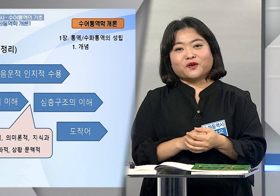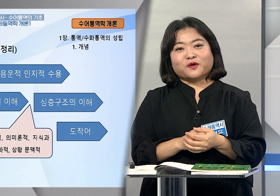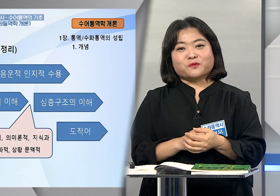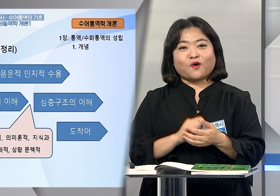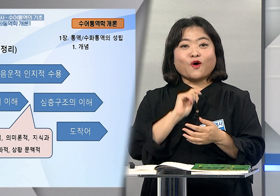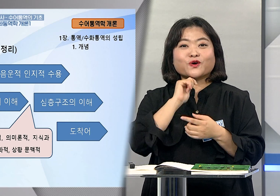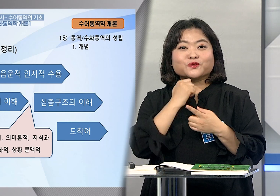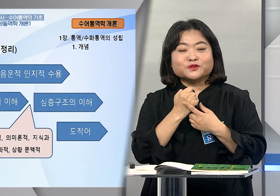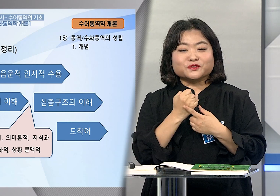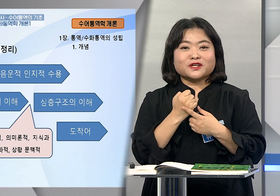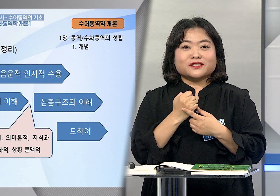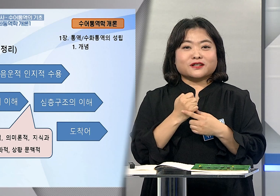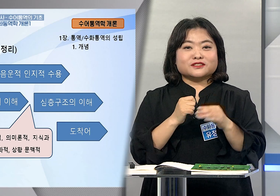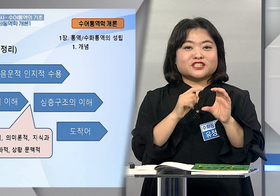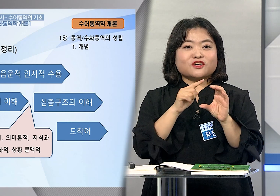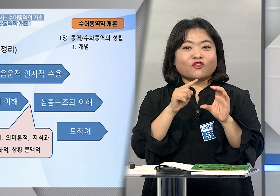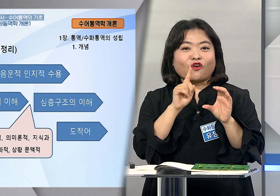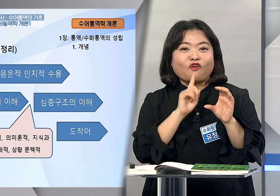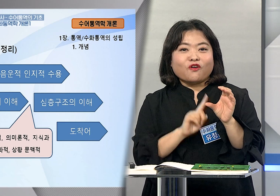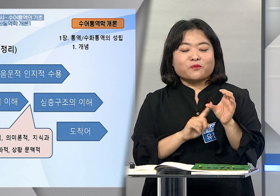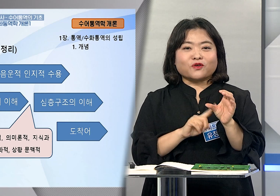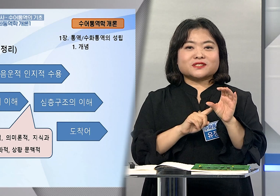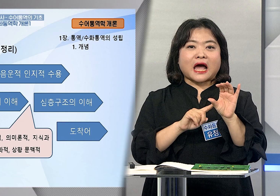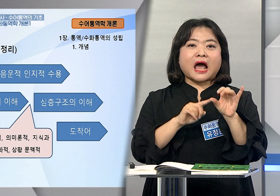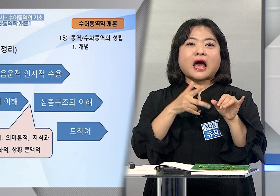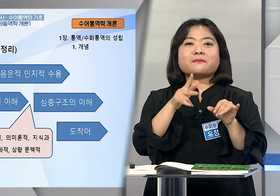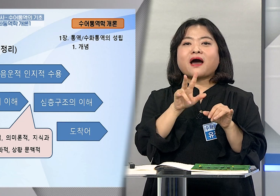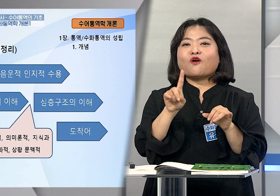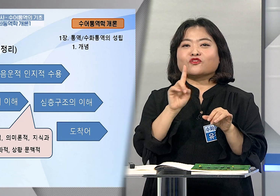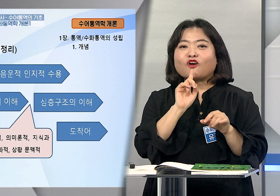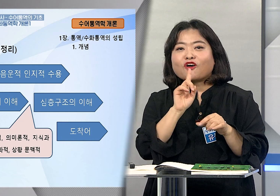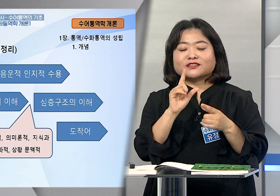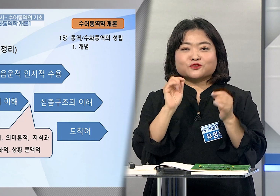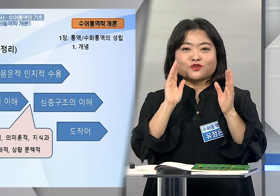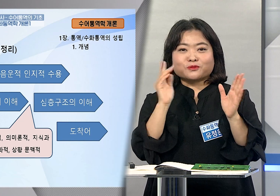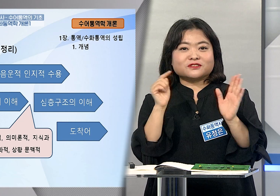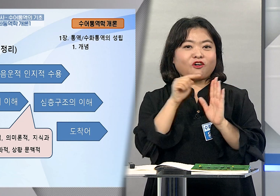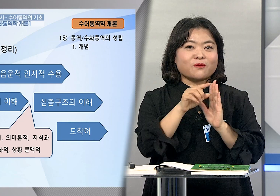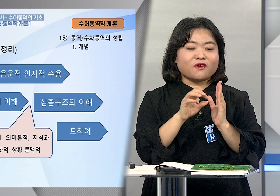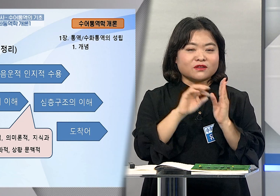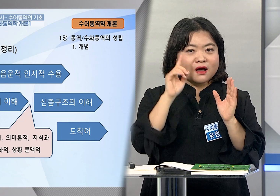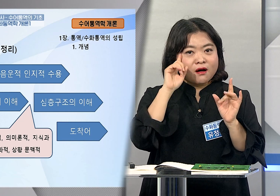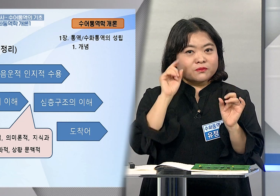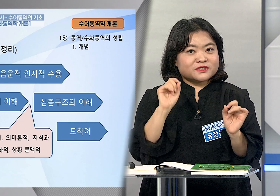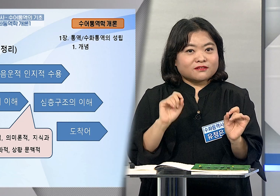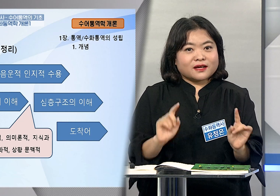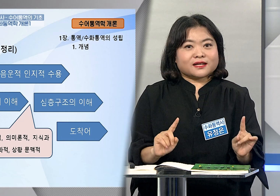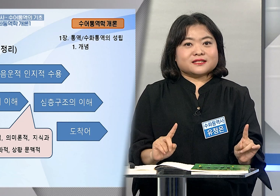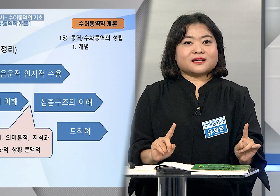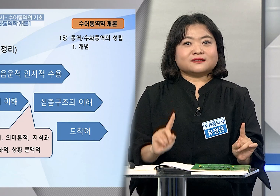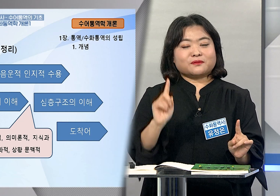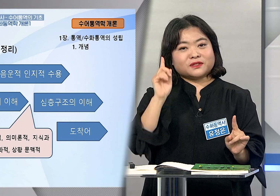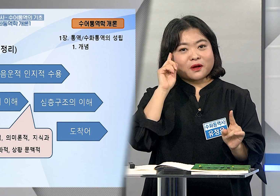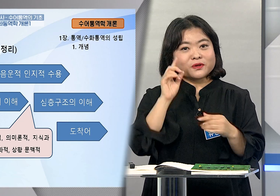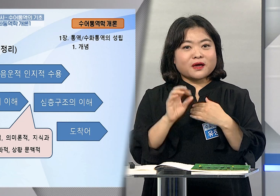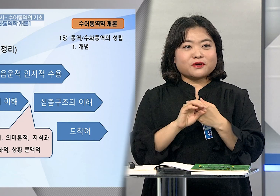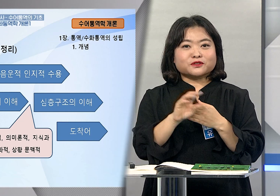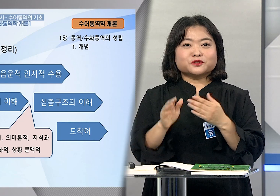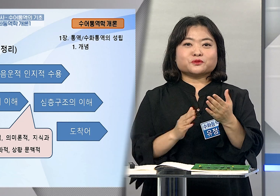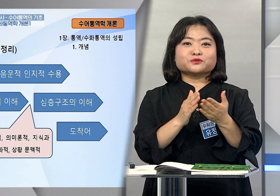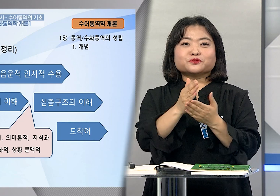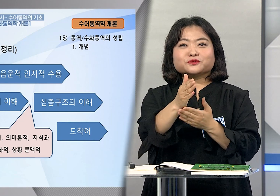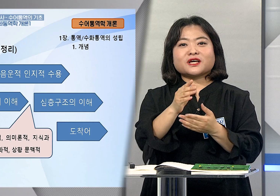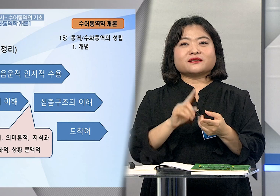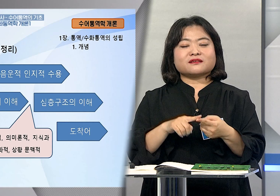있습니다. 뭐 어려운 C 언어, 뭐 자바 언어 같은 수업을 들어가면 엄청나게 긴장을 합니다.